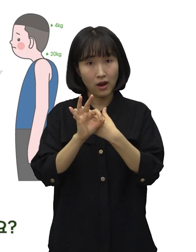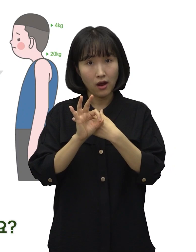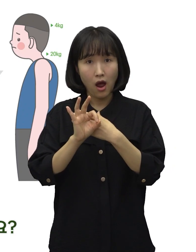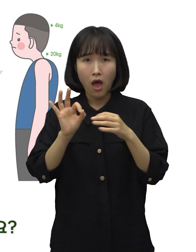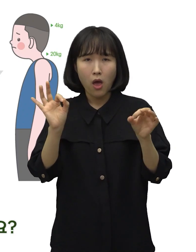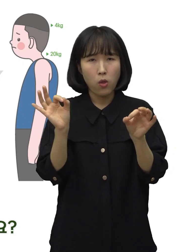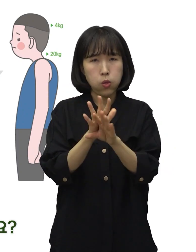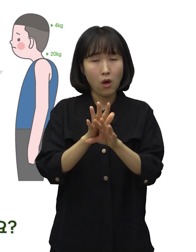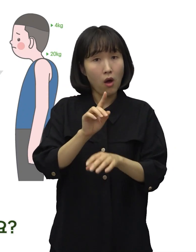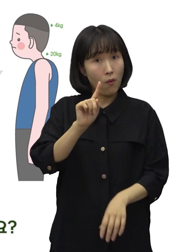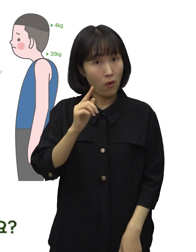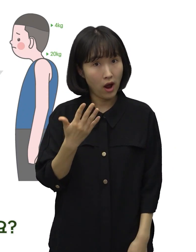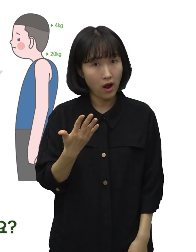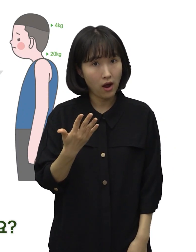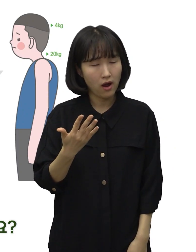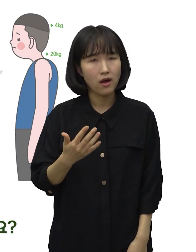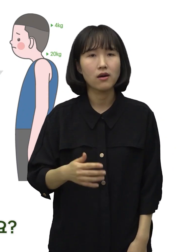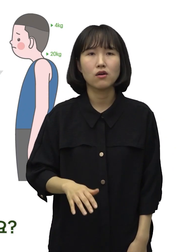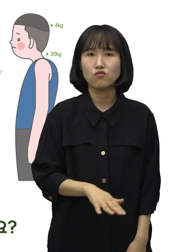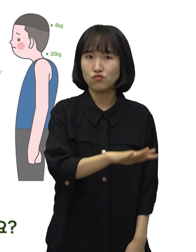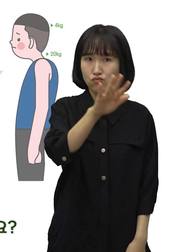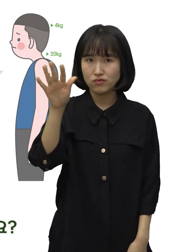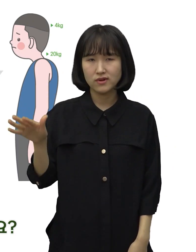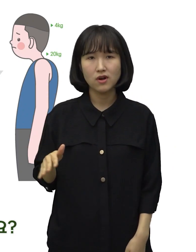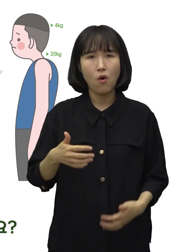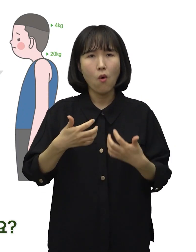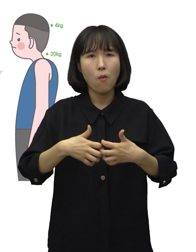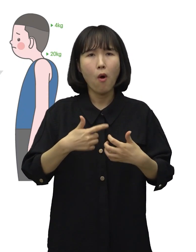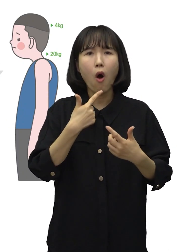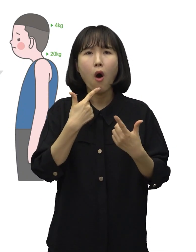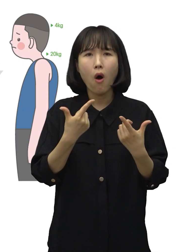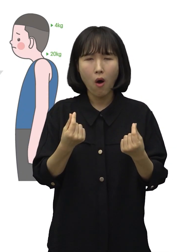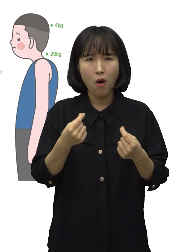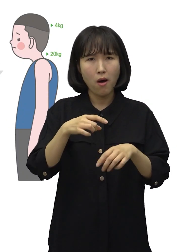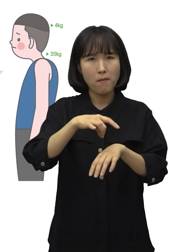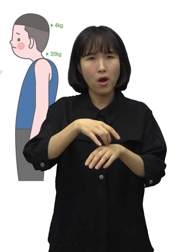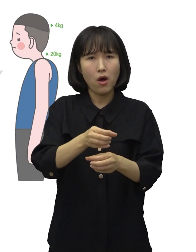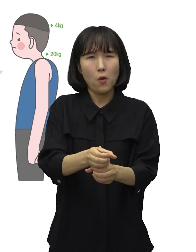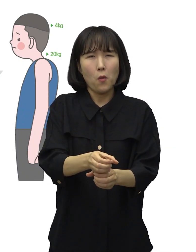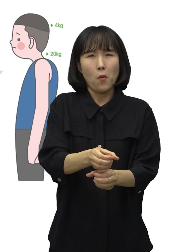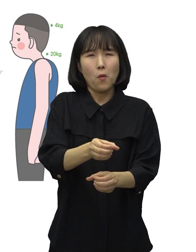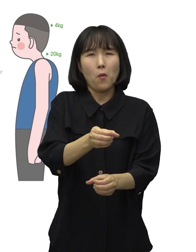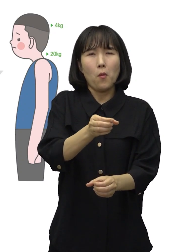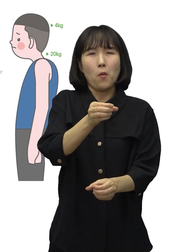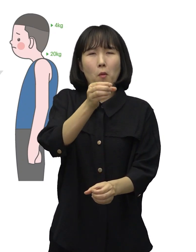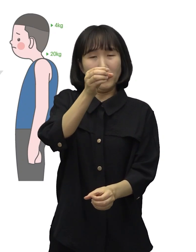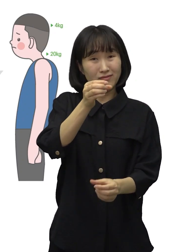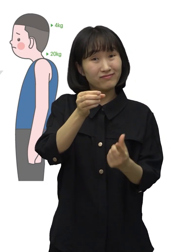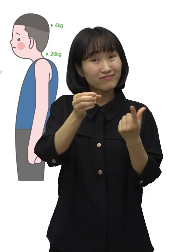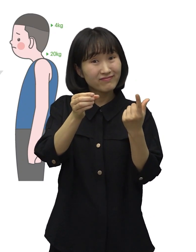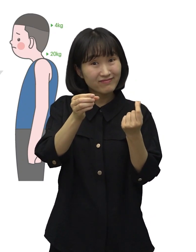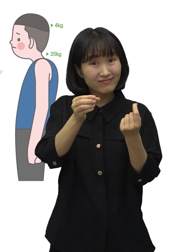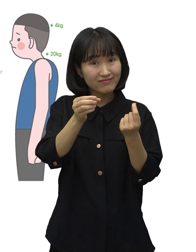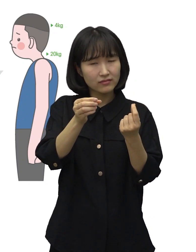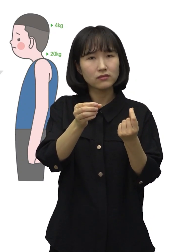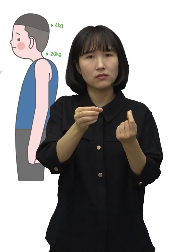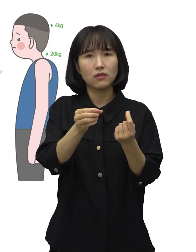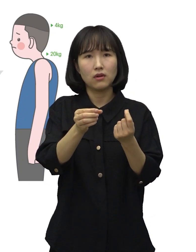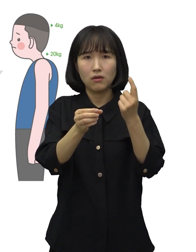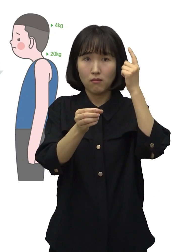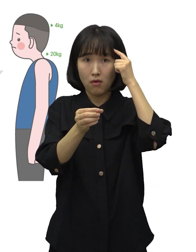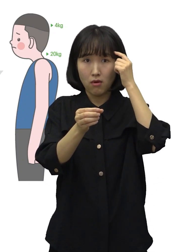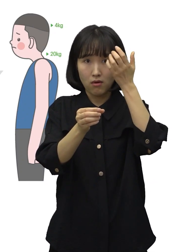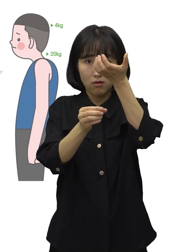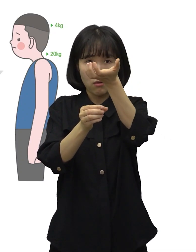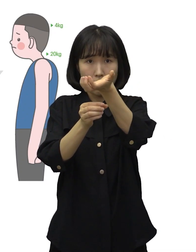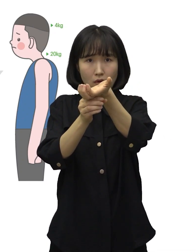만약 이러한 전만이 사라지면 어떻게 될까요? 우리의 목에서 이러한 곡선이 없어지면 우리는 목이